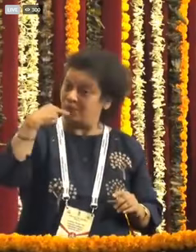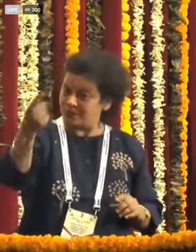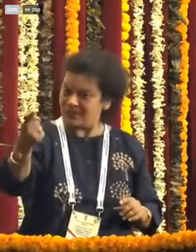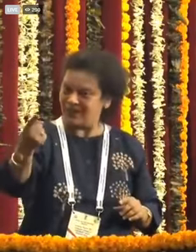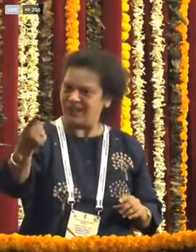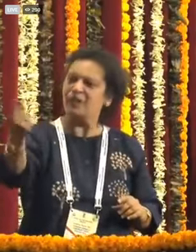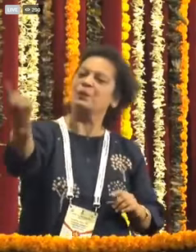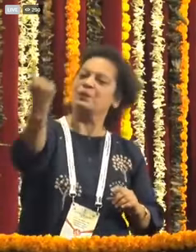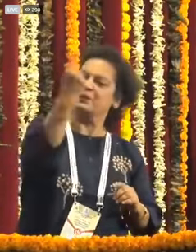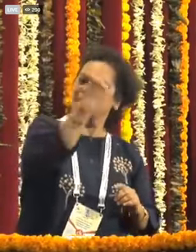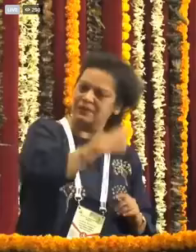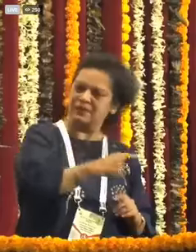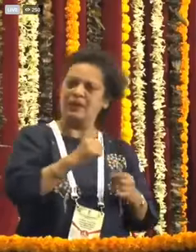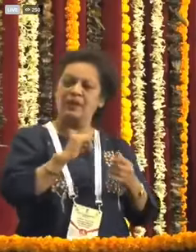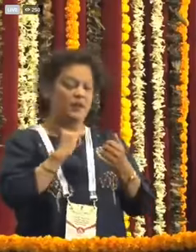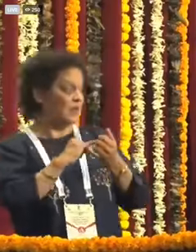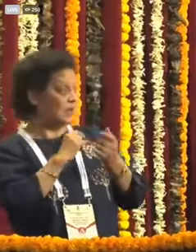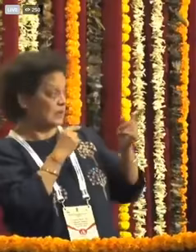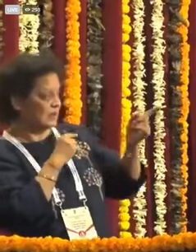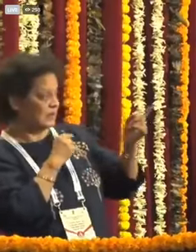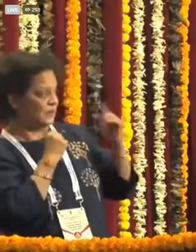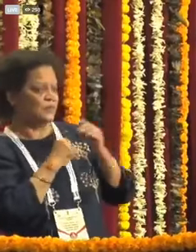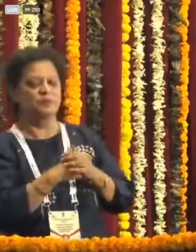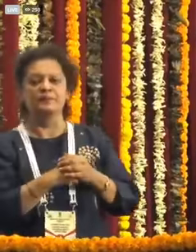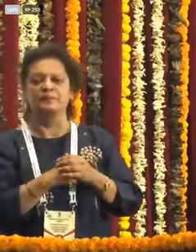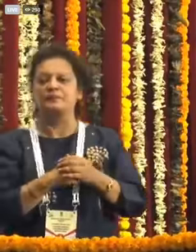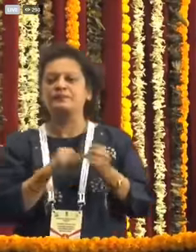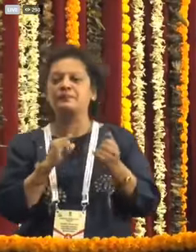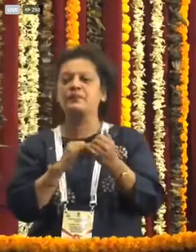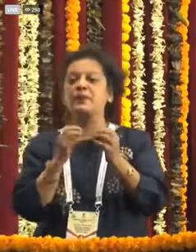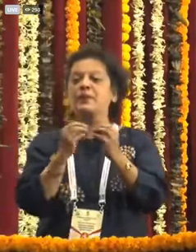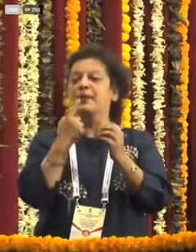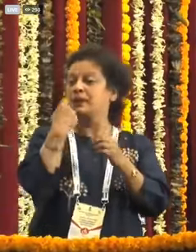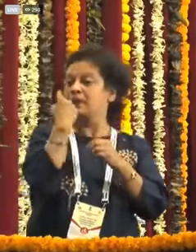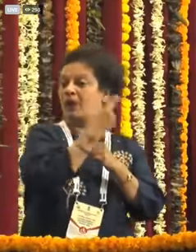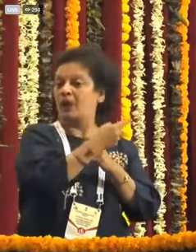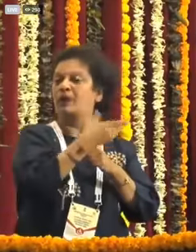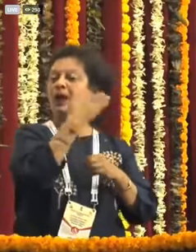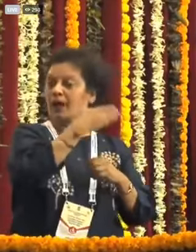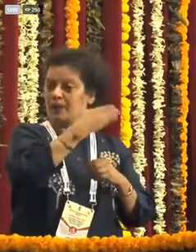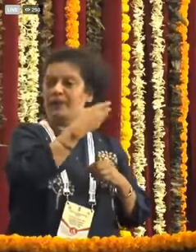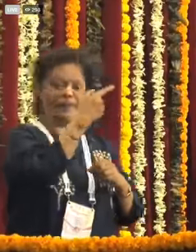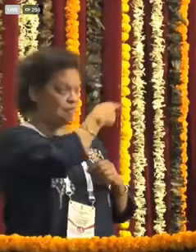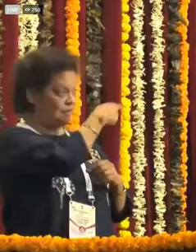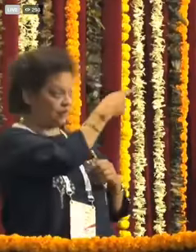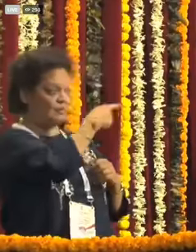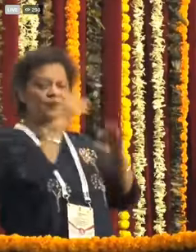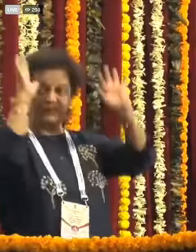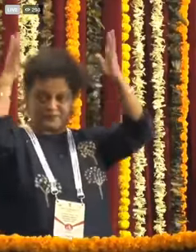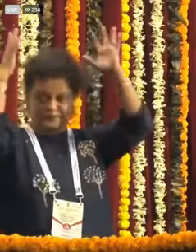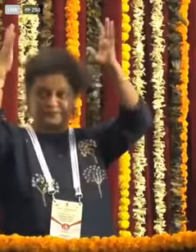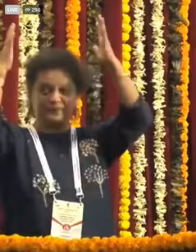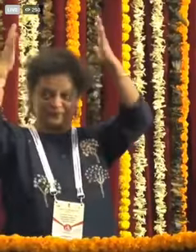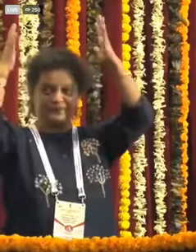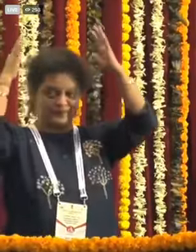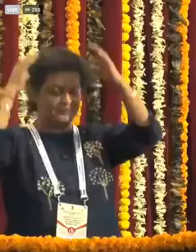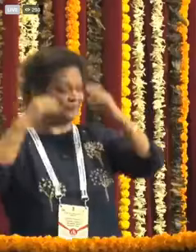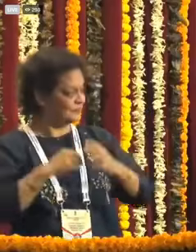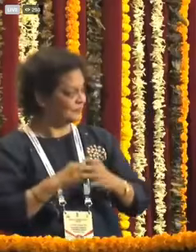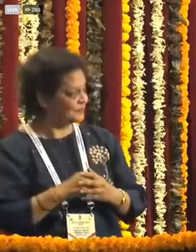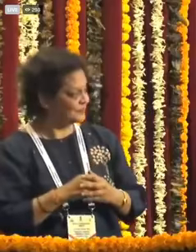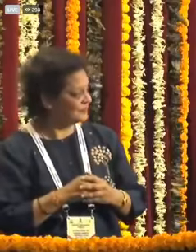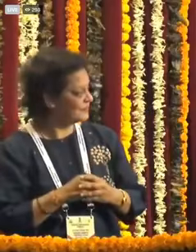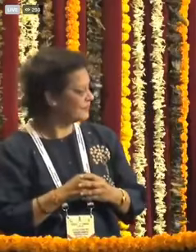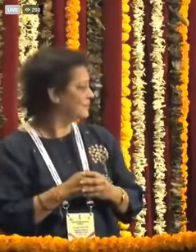मी आमचे मुख्य सचिव आणि सुमंत भांगे सचिव यांचं देखील अभिनंदन करतो। किती दिवसामध्ये बच्चूभाऊ हा